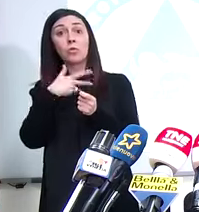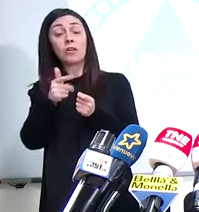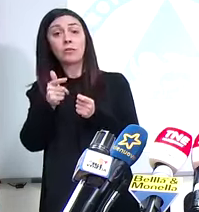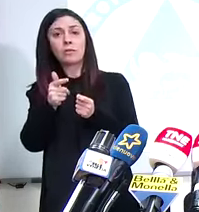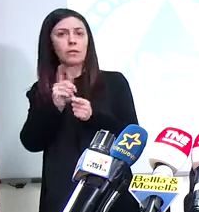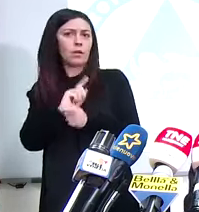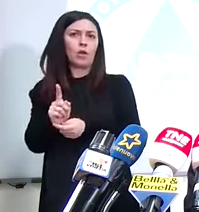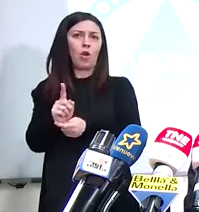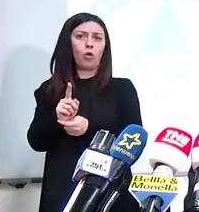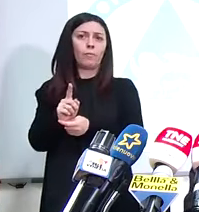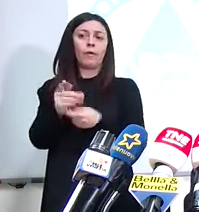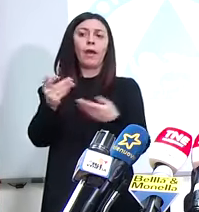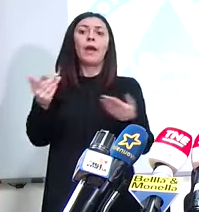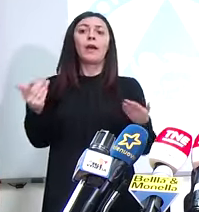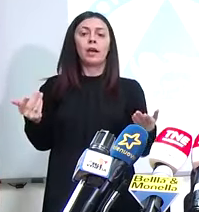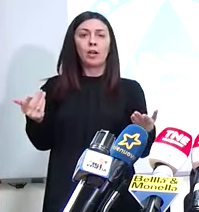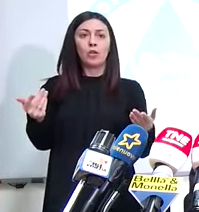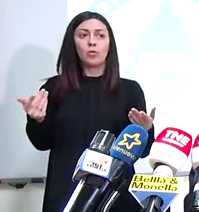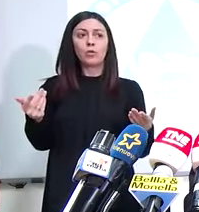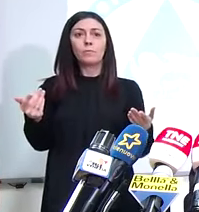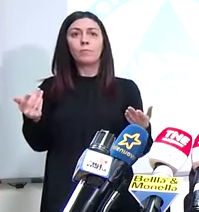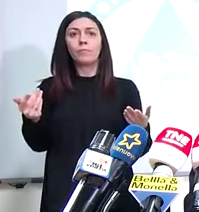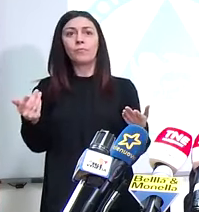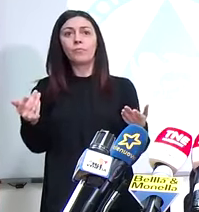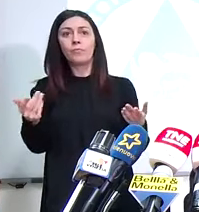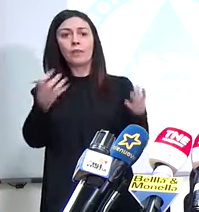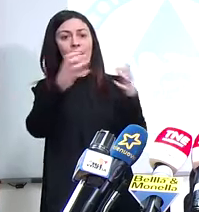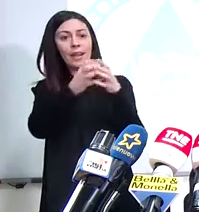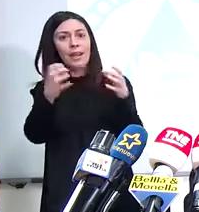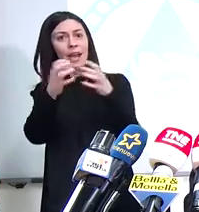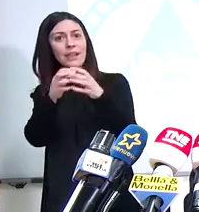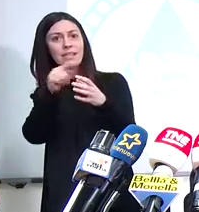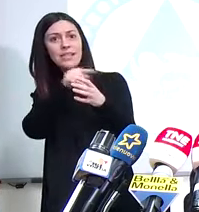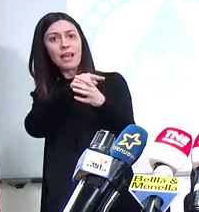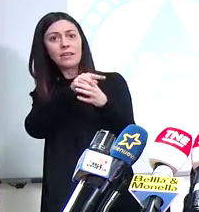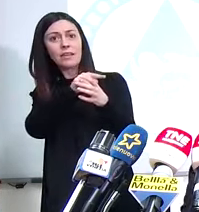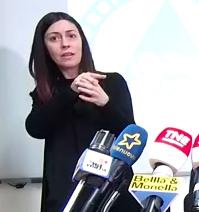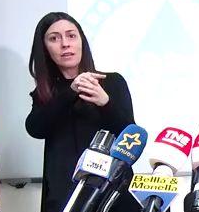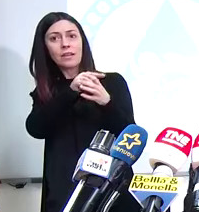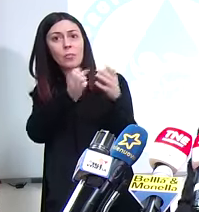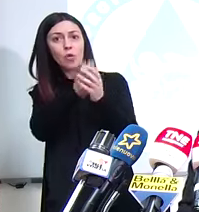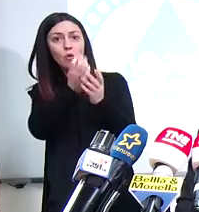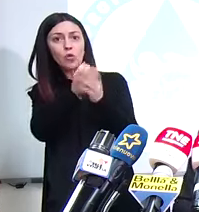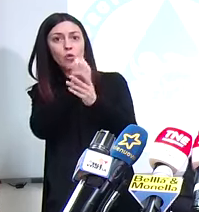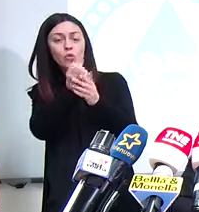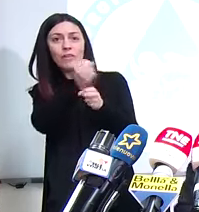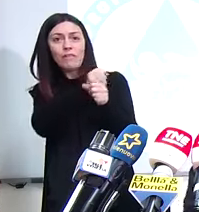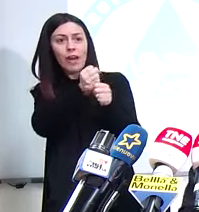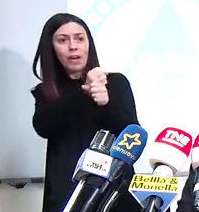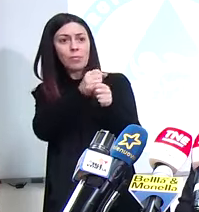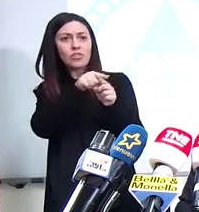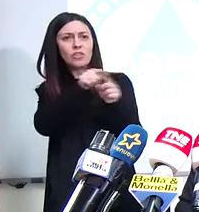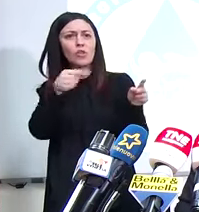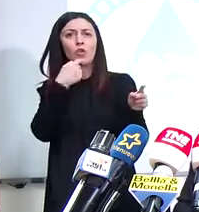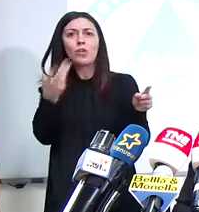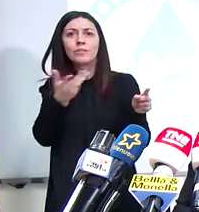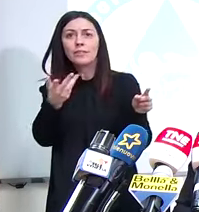chiamate non le big pharma che producono hanno mai dichiarato che non è vero che c'è perché se non risolverà il problema saremo a catena demo